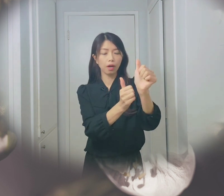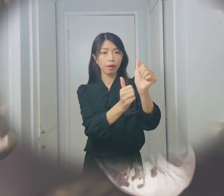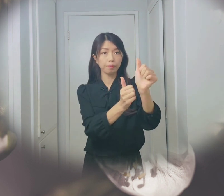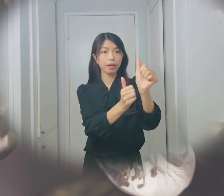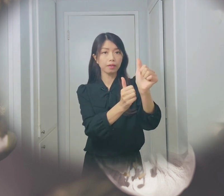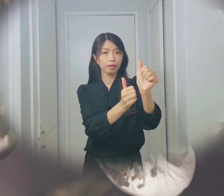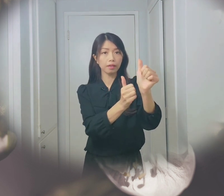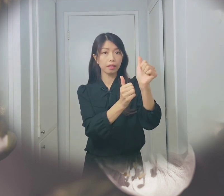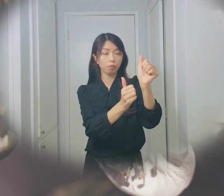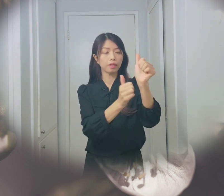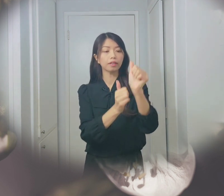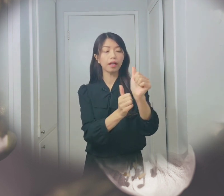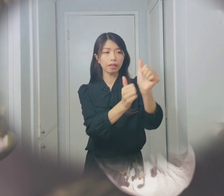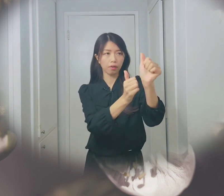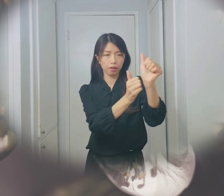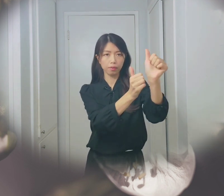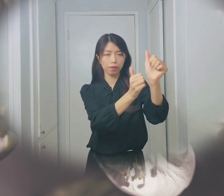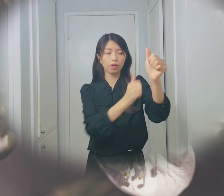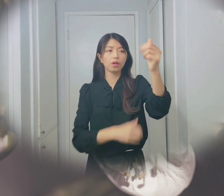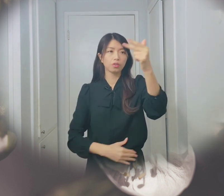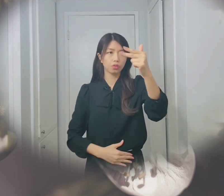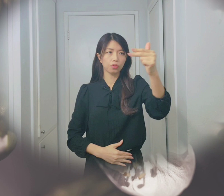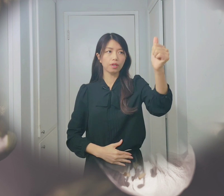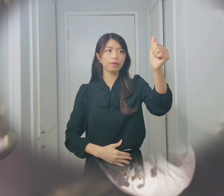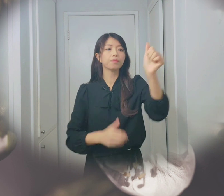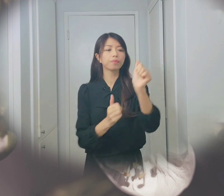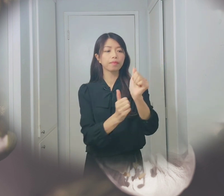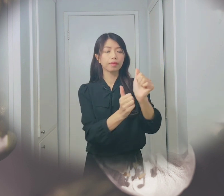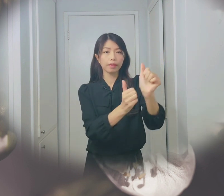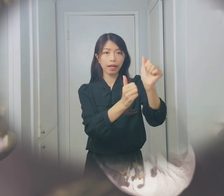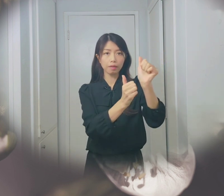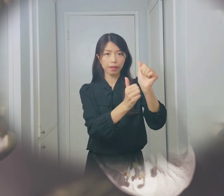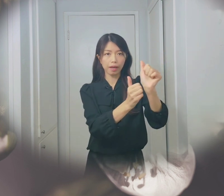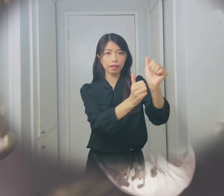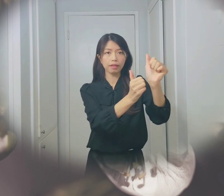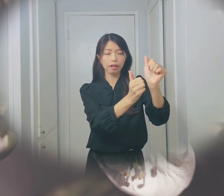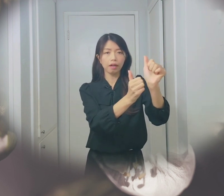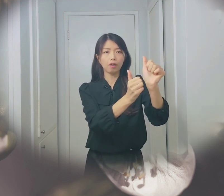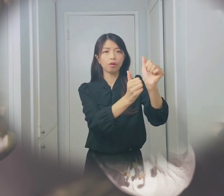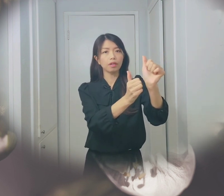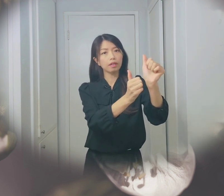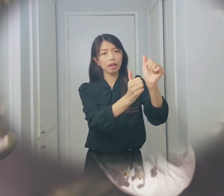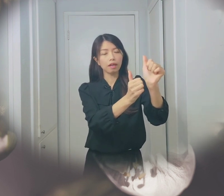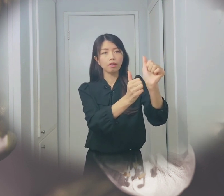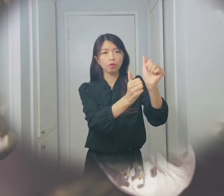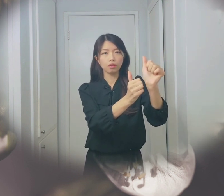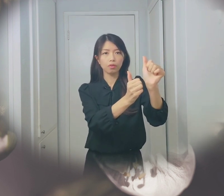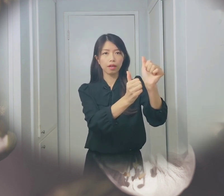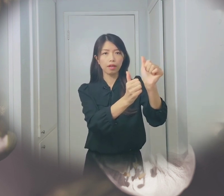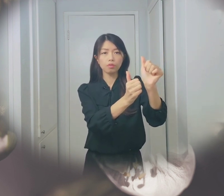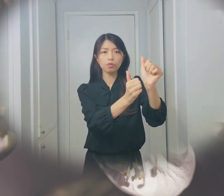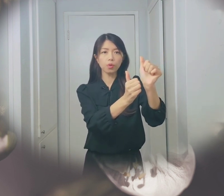그대로 앞에 있는 이 엄지를 따라가는 거예요. 주를 따를 만한. 이때